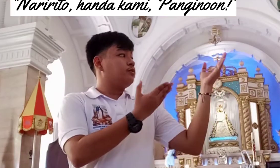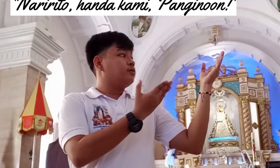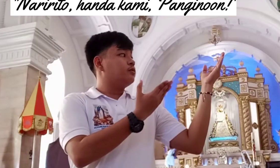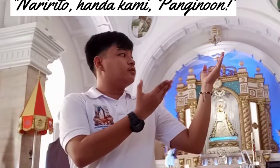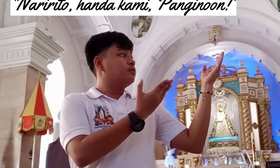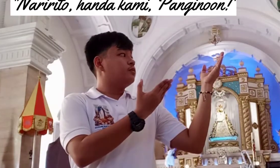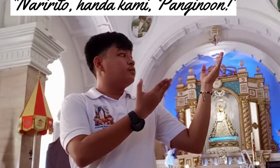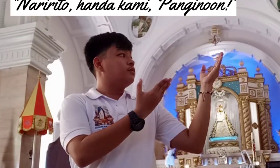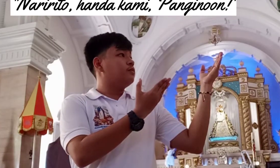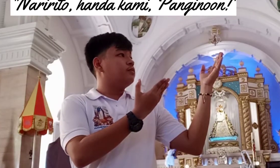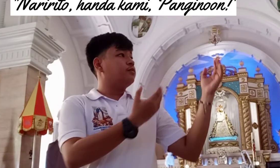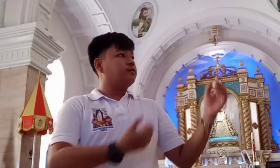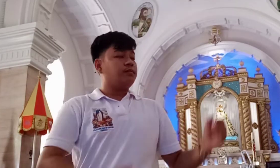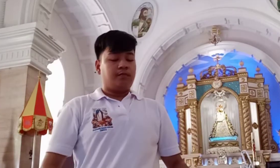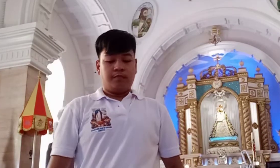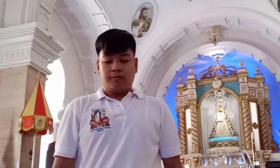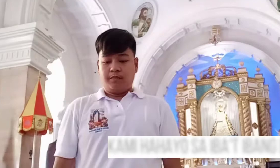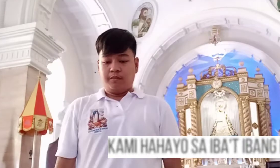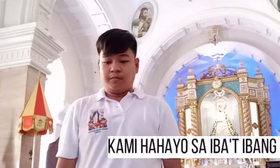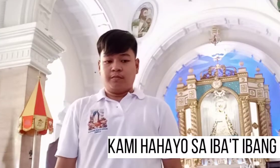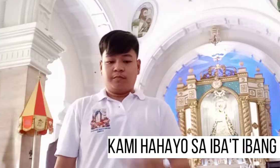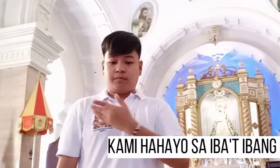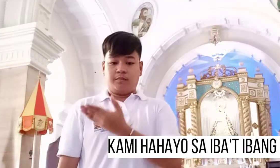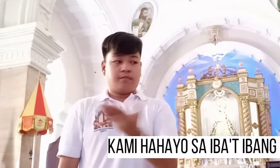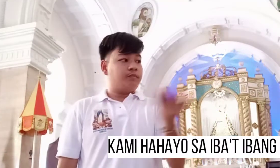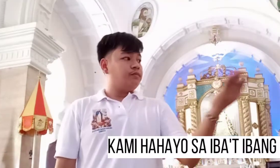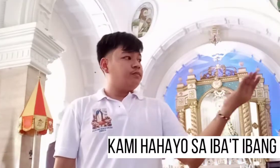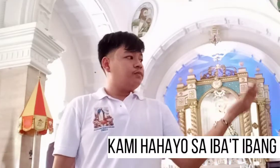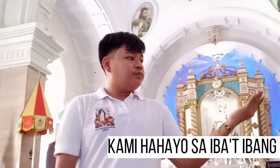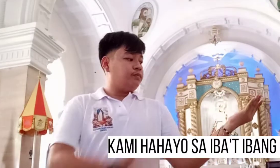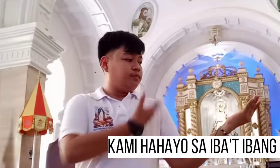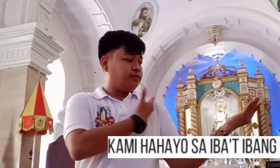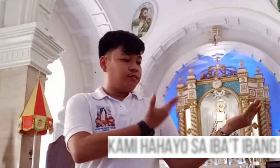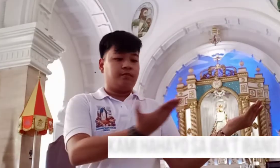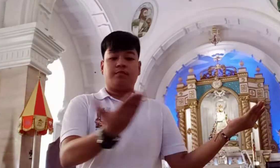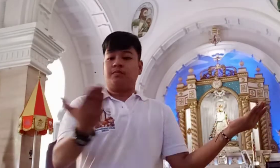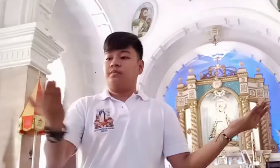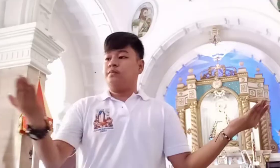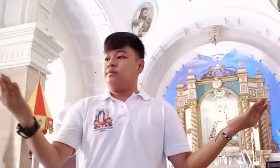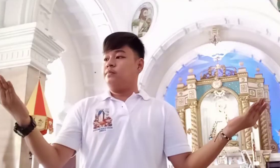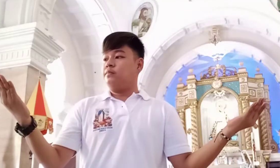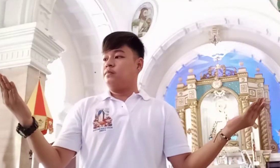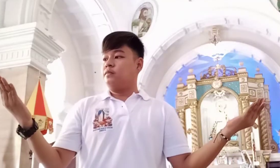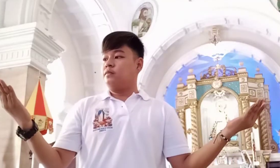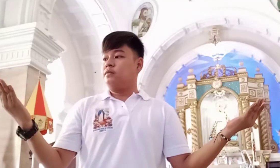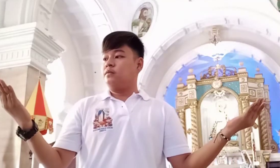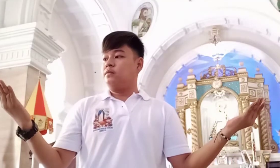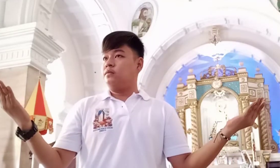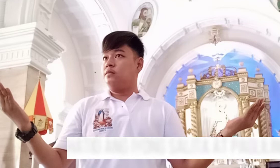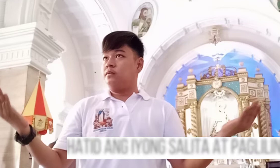Panginoon. Kami hahayo sa iba't ibang dako. Hatid